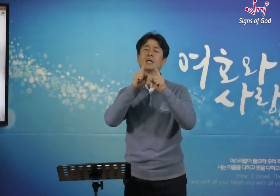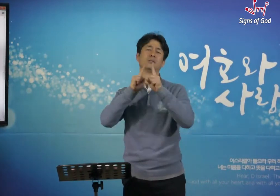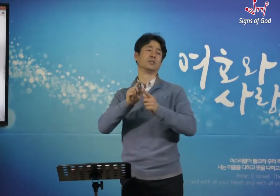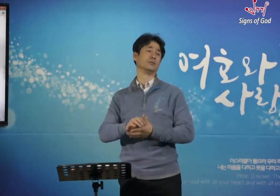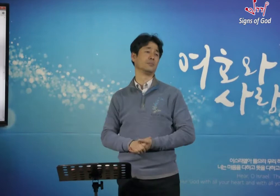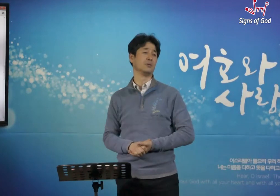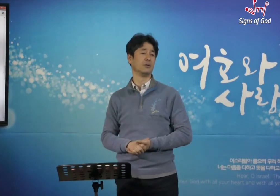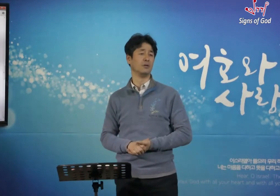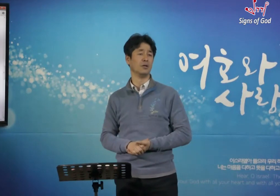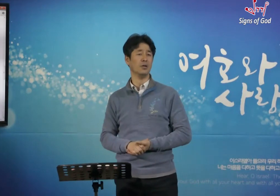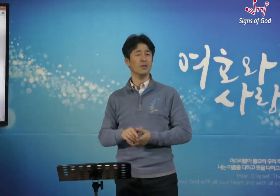물으셨습니다.